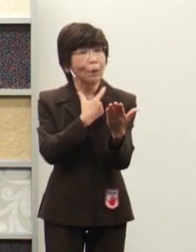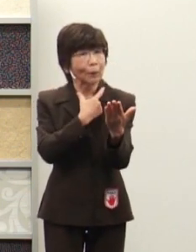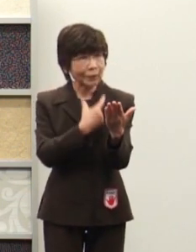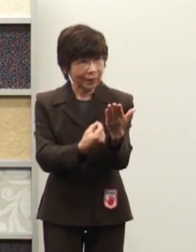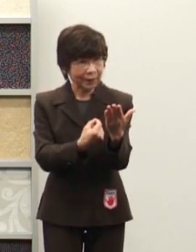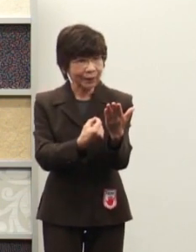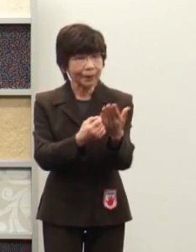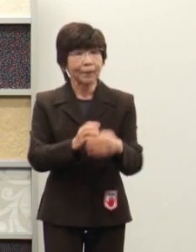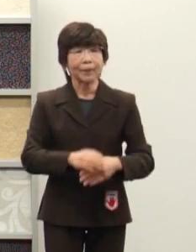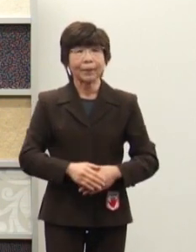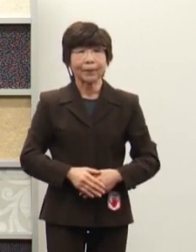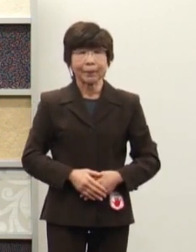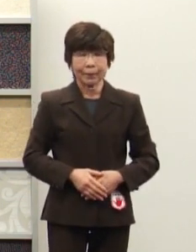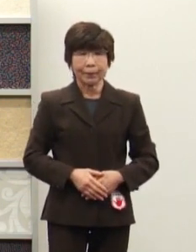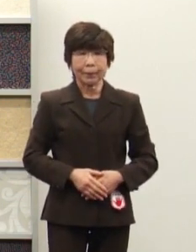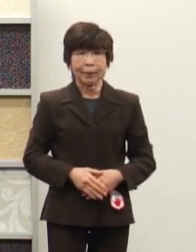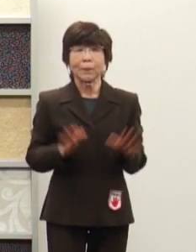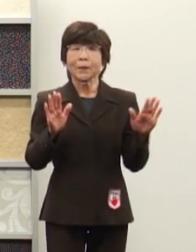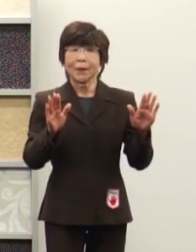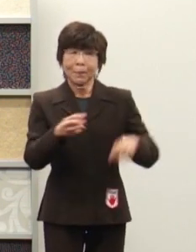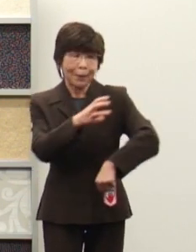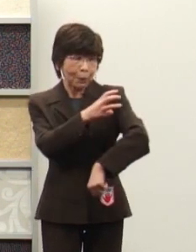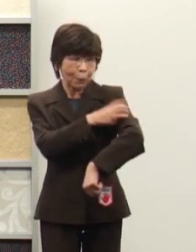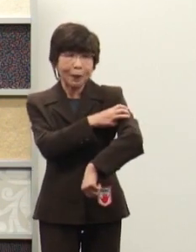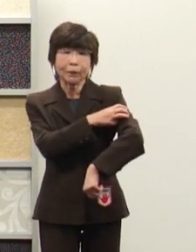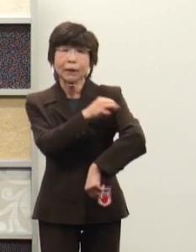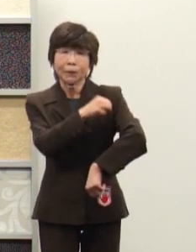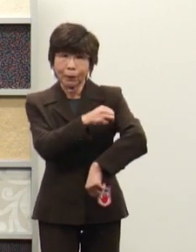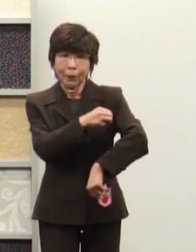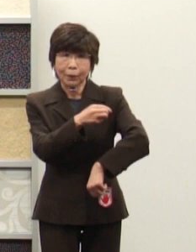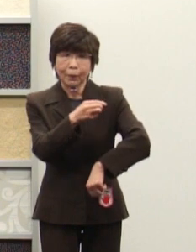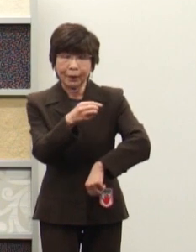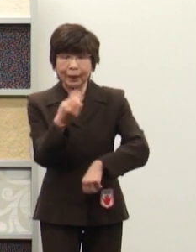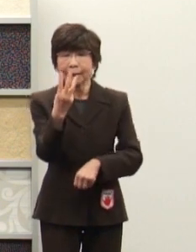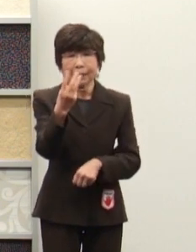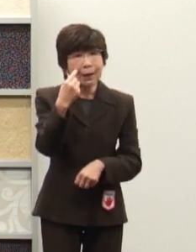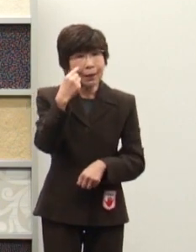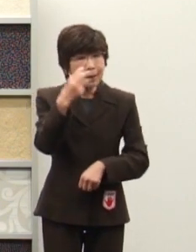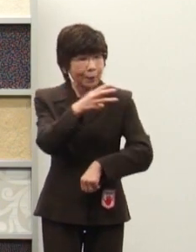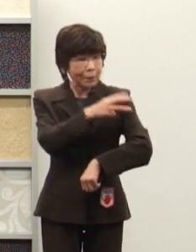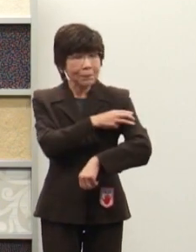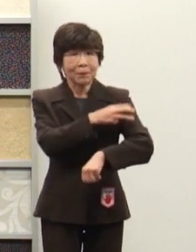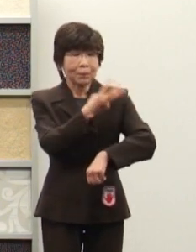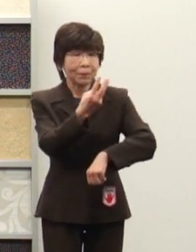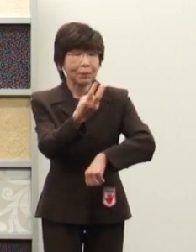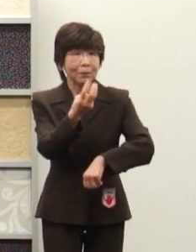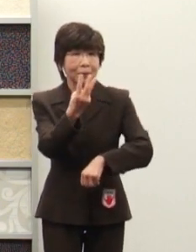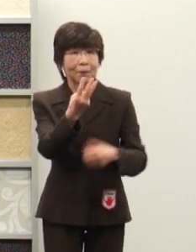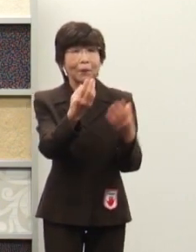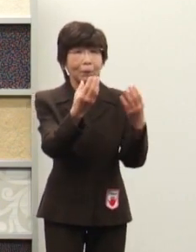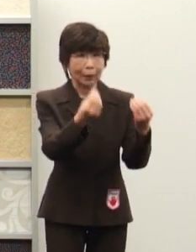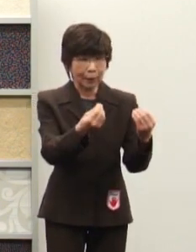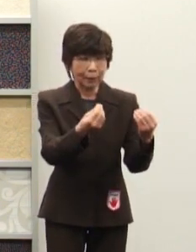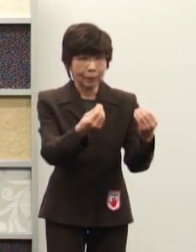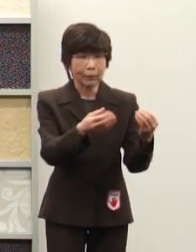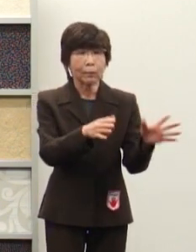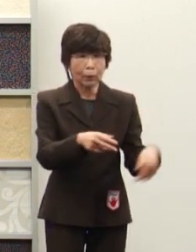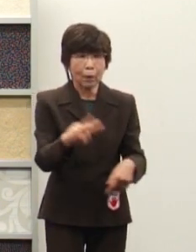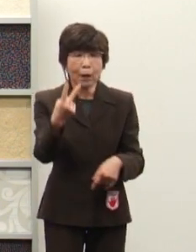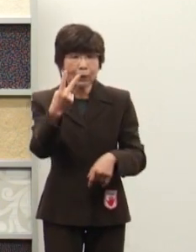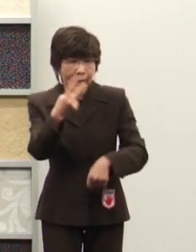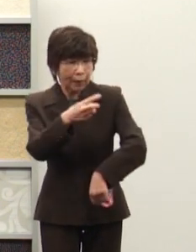か。 はい、今お話があったやっぱりワクチンに関してもその3回目打った方と、まだ2回目終えてない